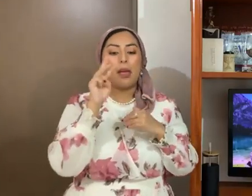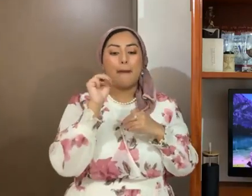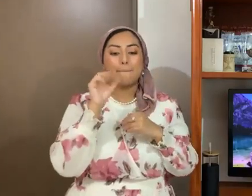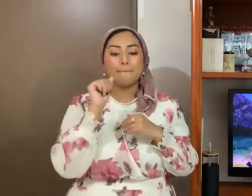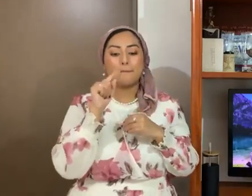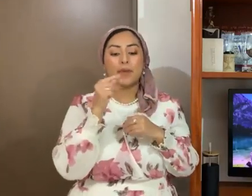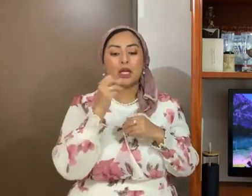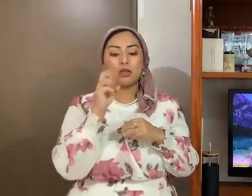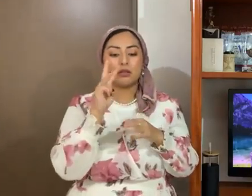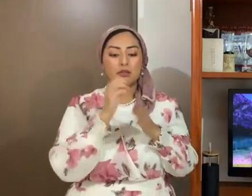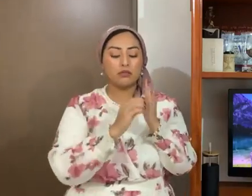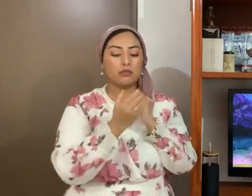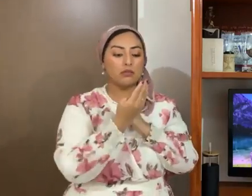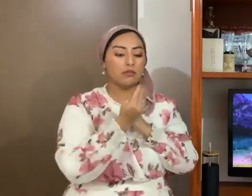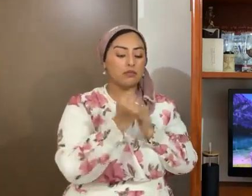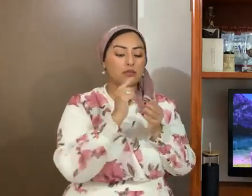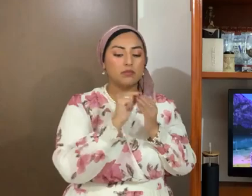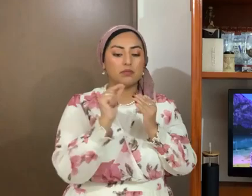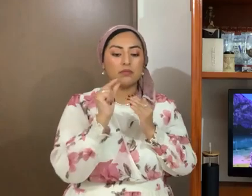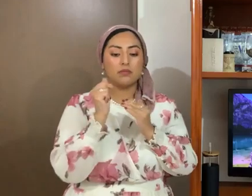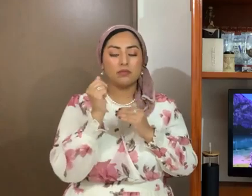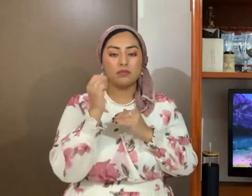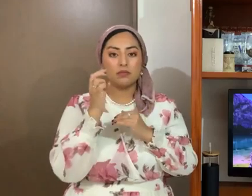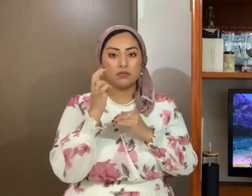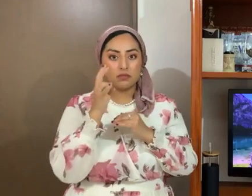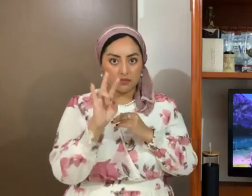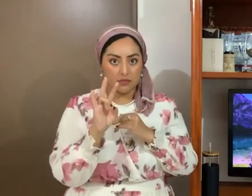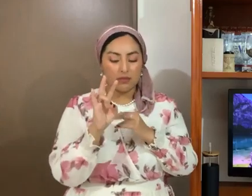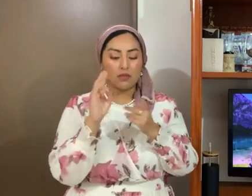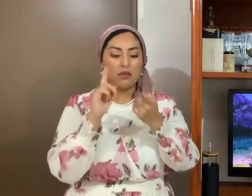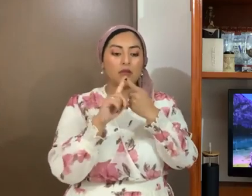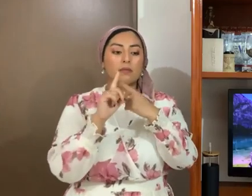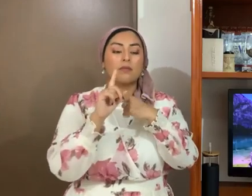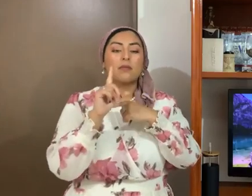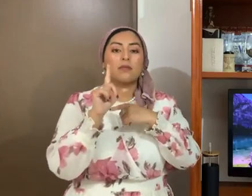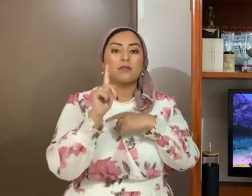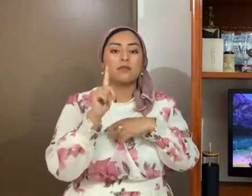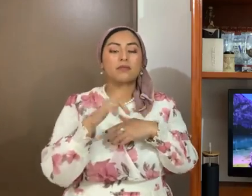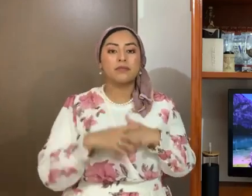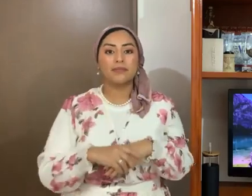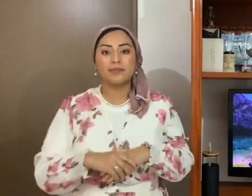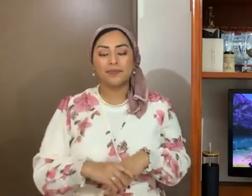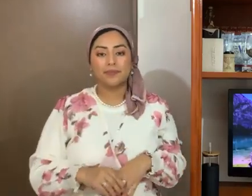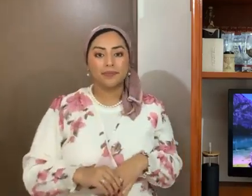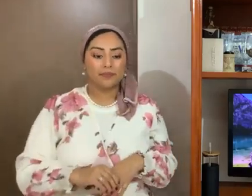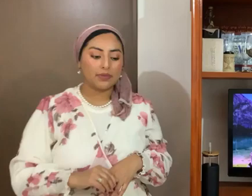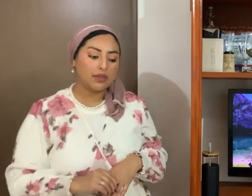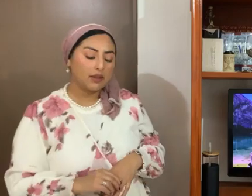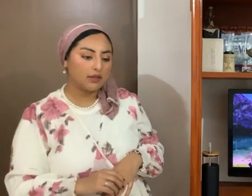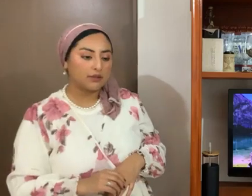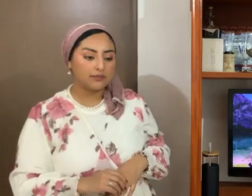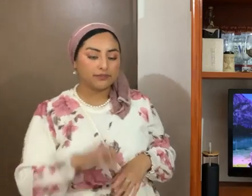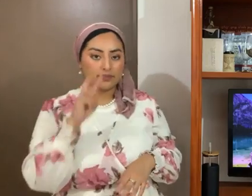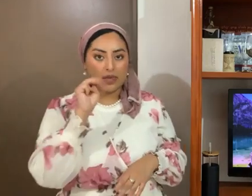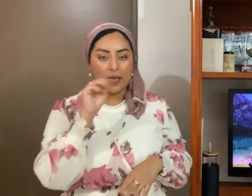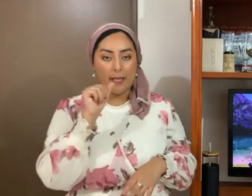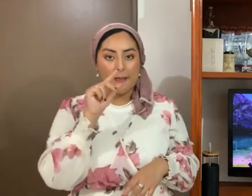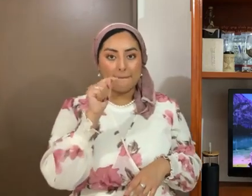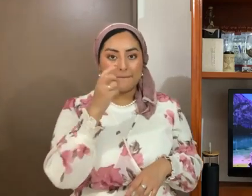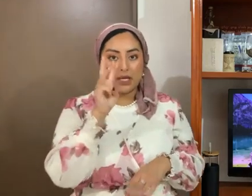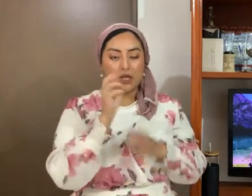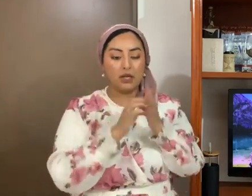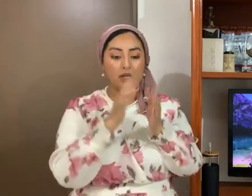17. Vamos a Mateo 14, versos 17 al 21. Miren, Mateo 14,